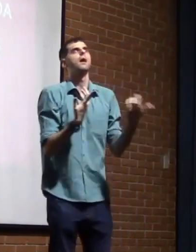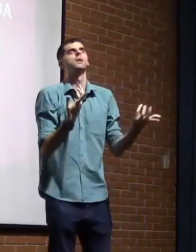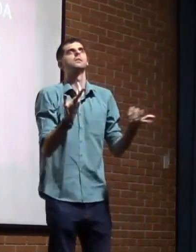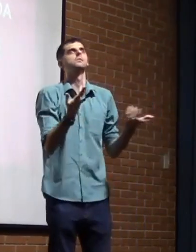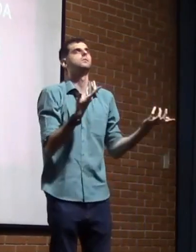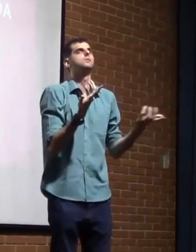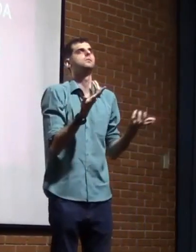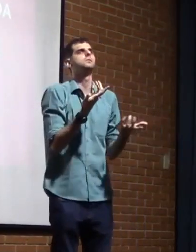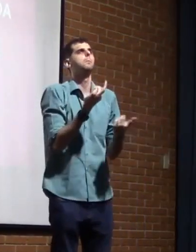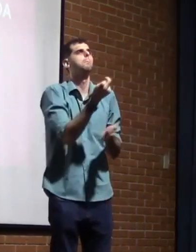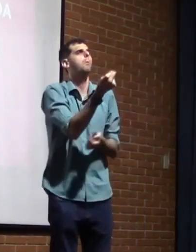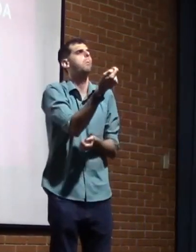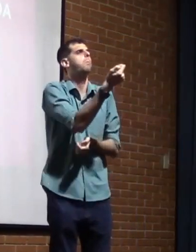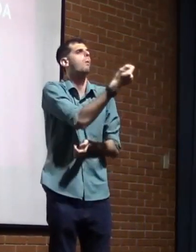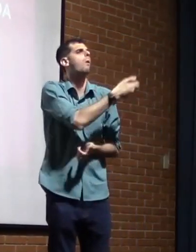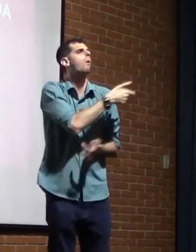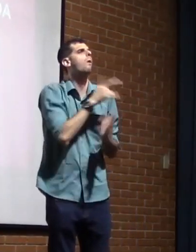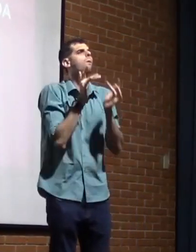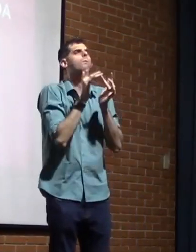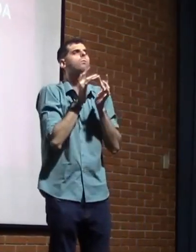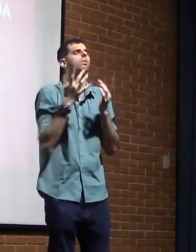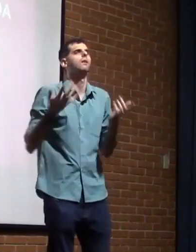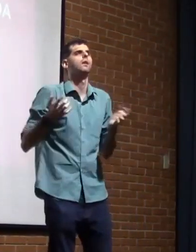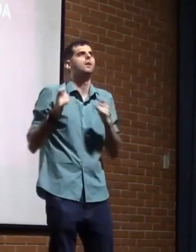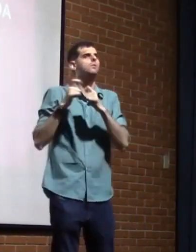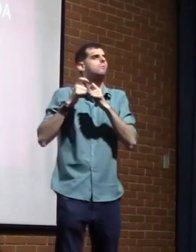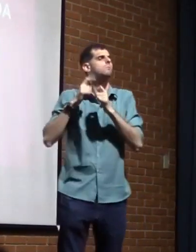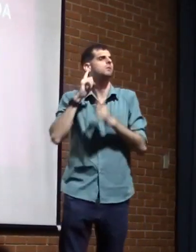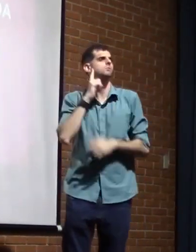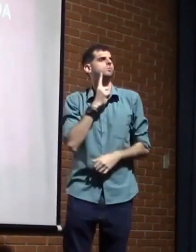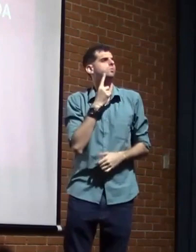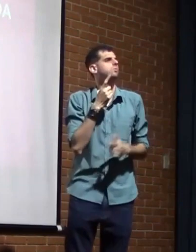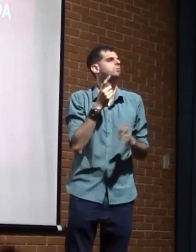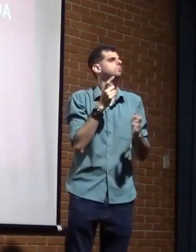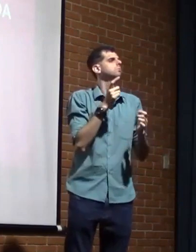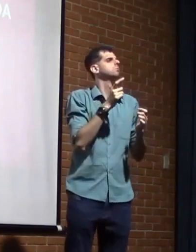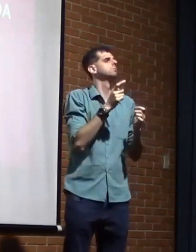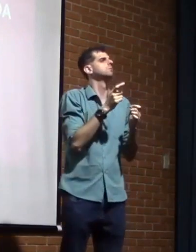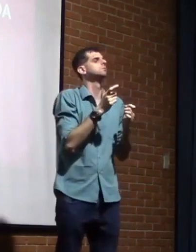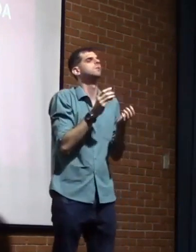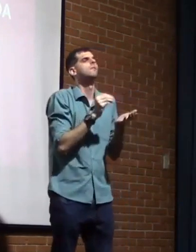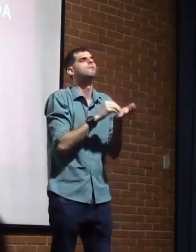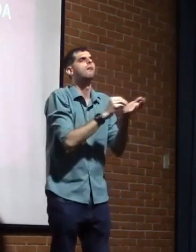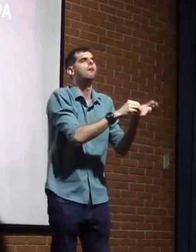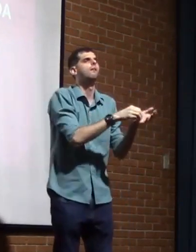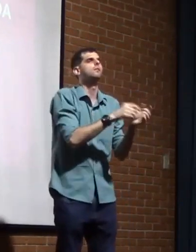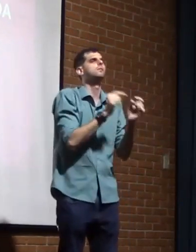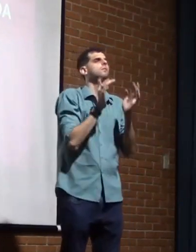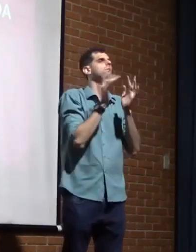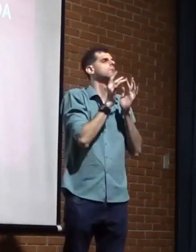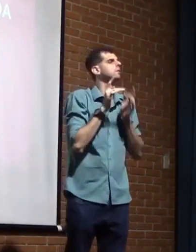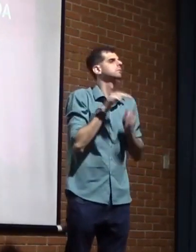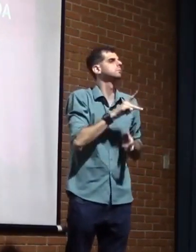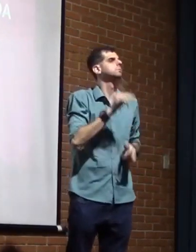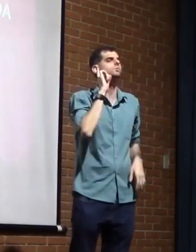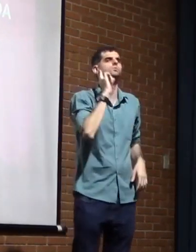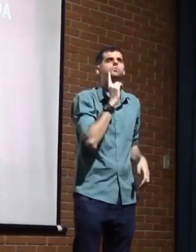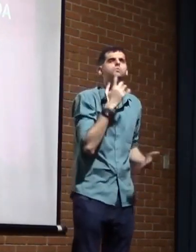foi reconhecida. Isso é muito bom, mas cadê? Falta-se ainda realmente um contato ampliado na área da